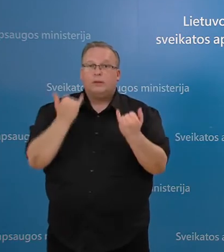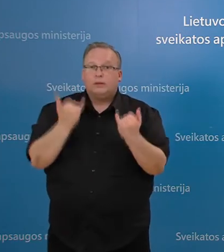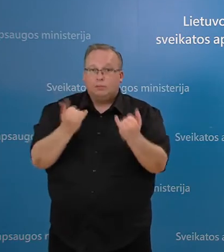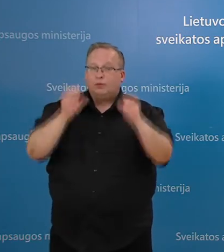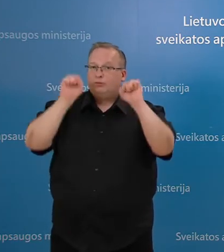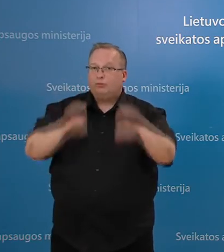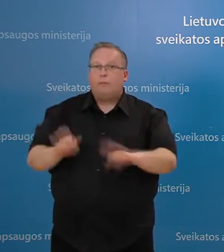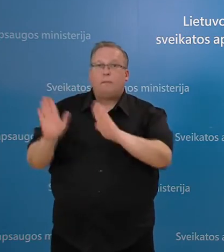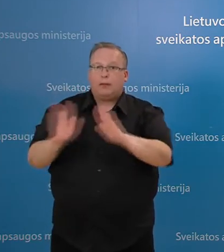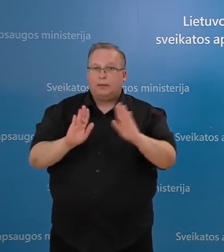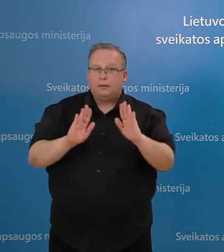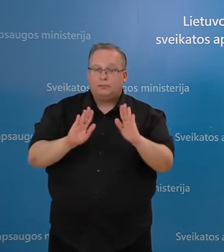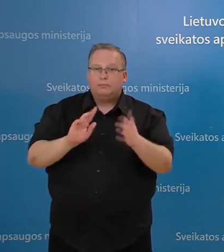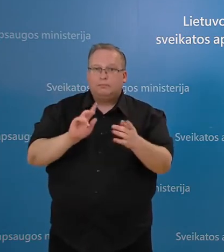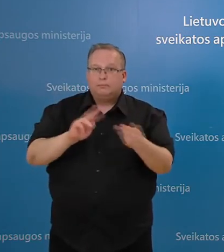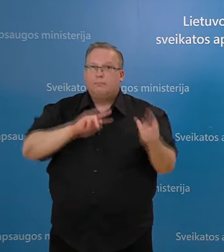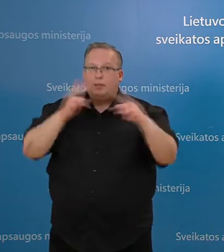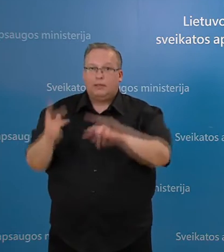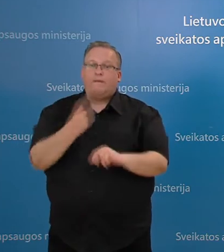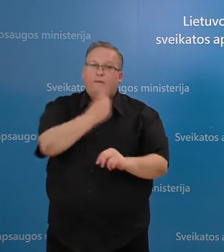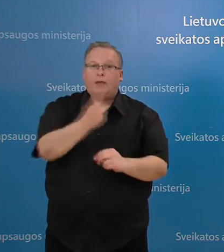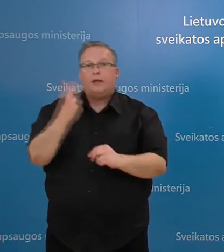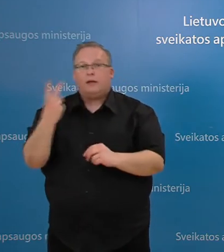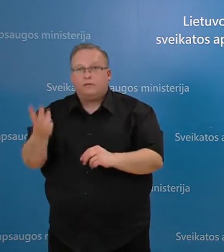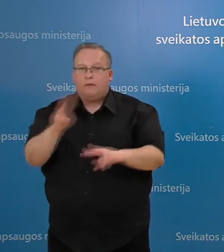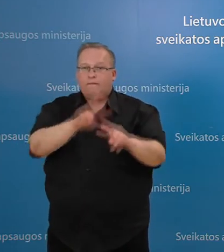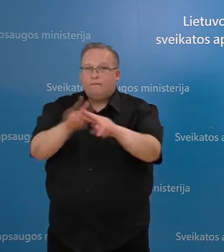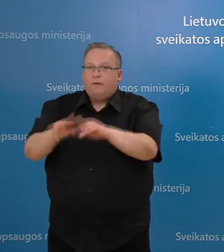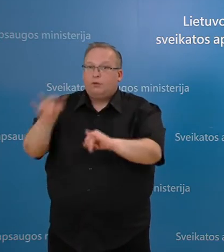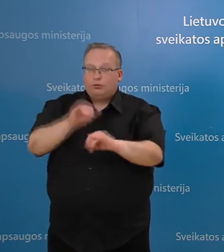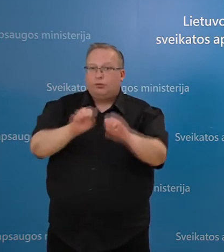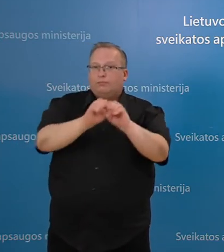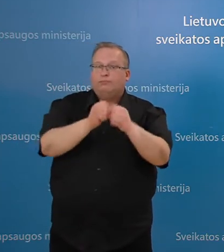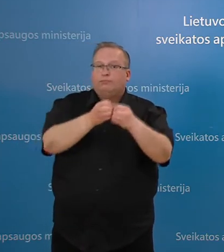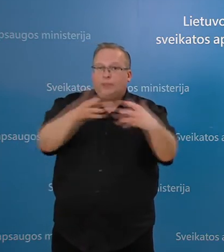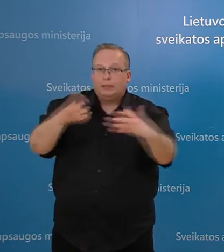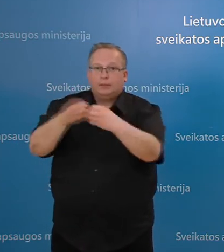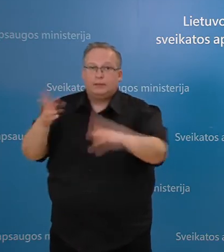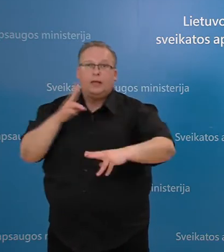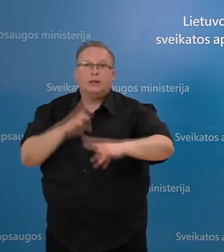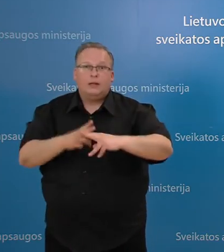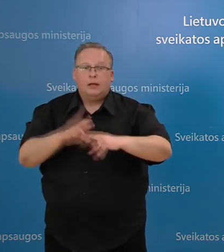ženkliai pakeisti vienas ar du, na, židiniai atsiradę, kurie gali nevaldomai išplisti, jeigu